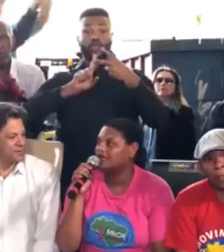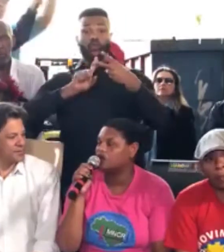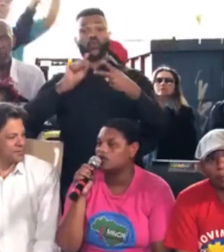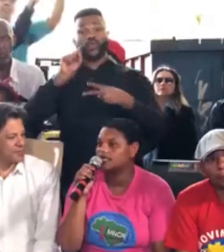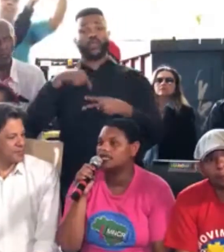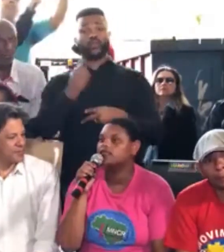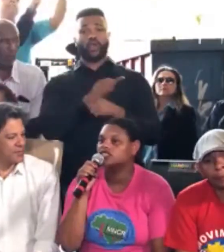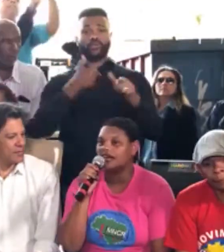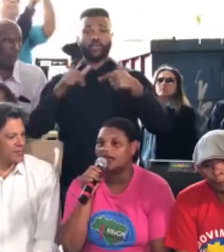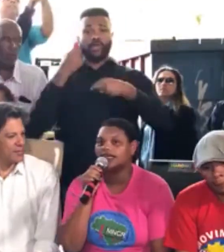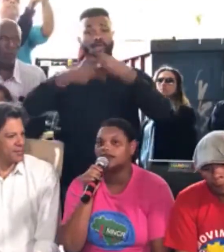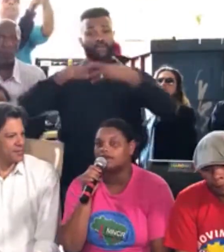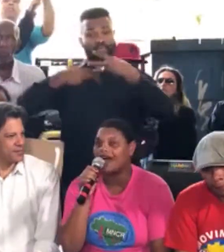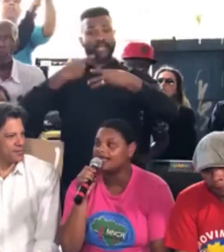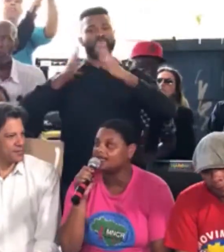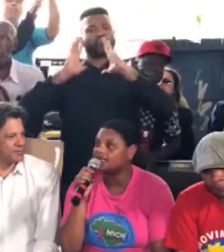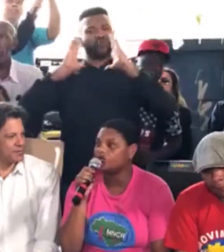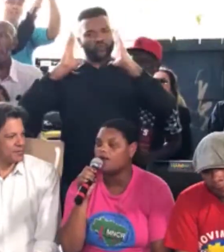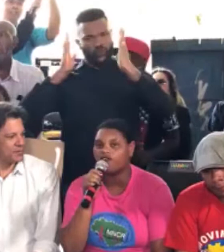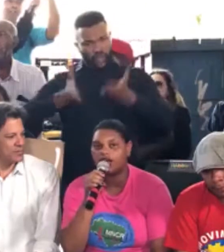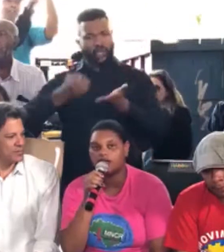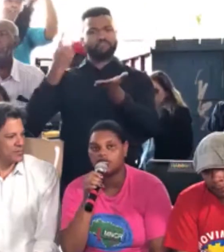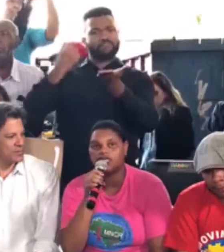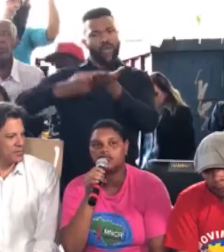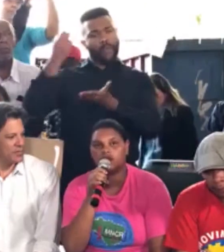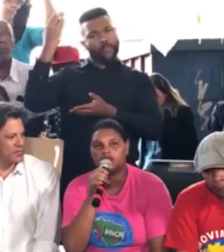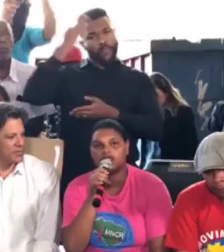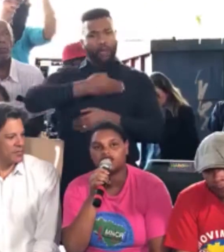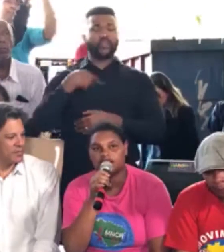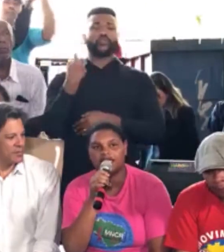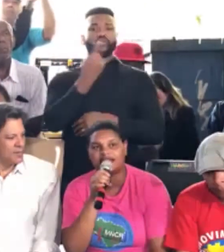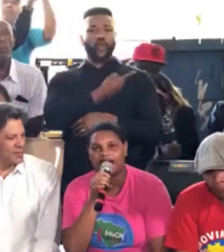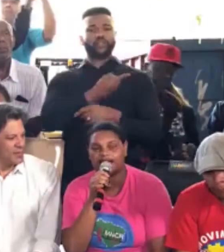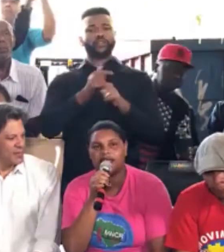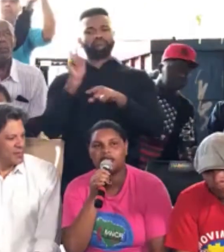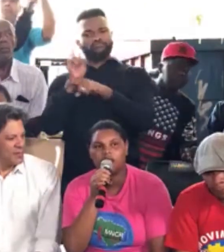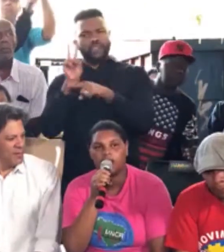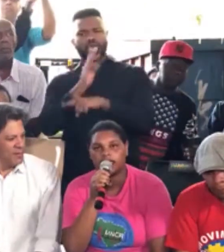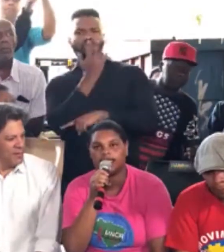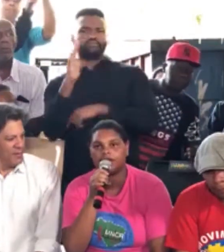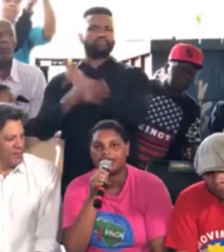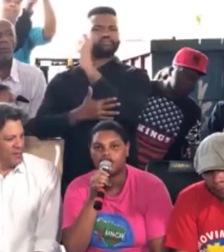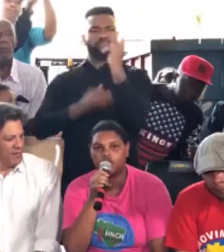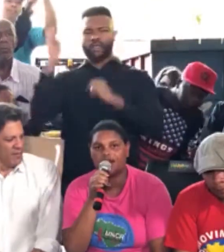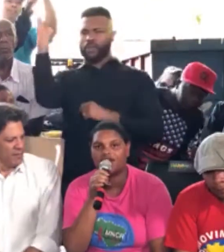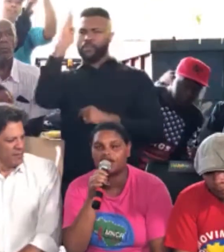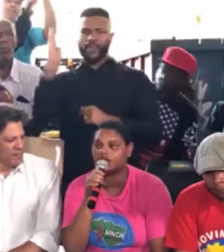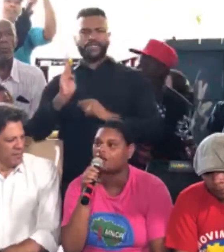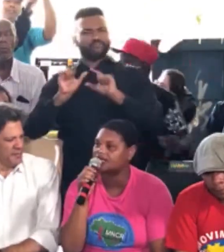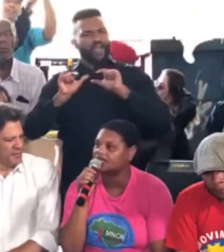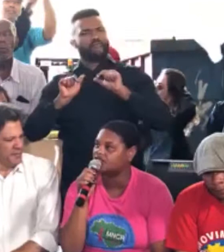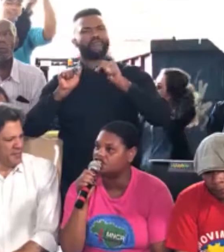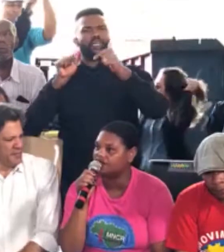nós catadores já mais que comprovamos que somos os agentes ambientais que coloca esse Brasil no